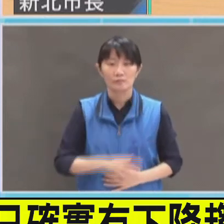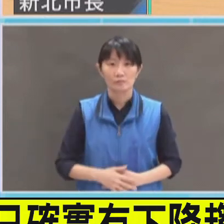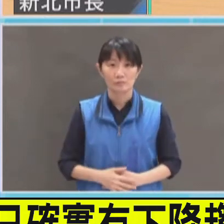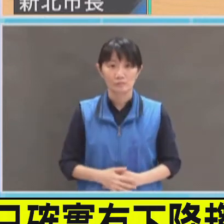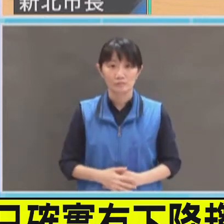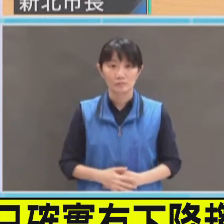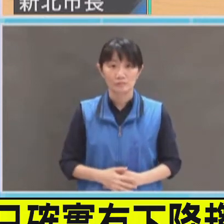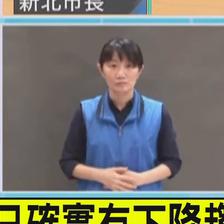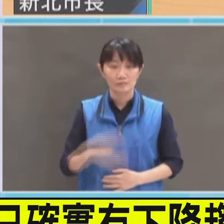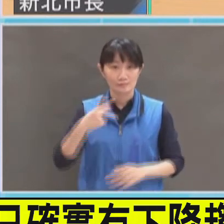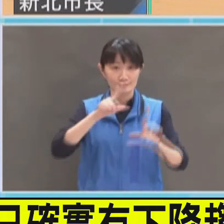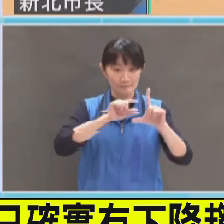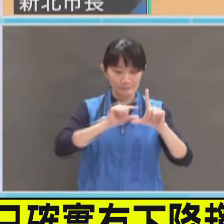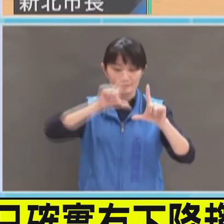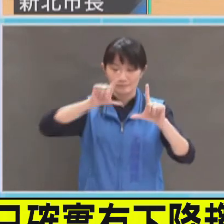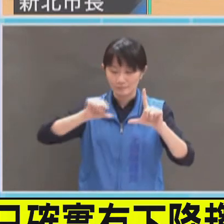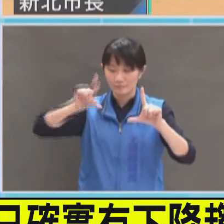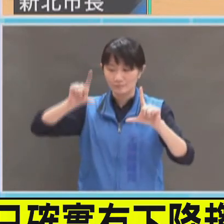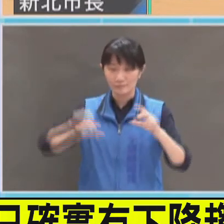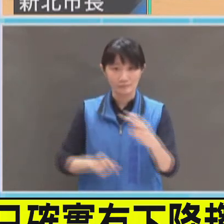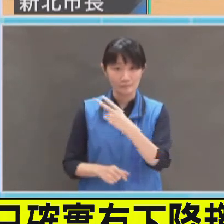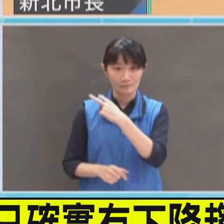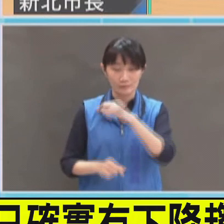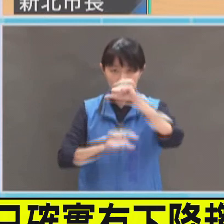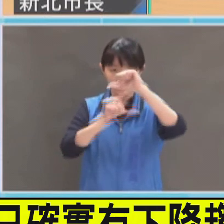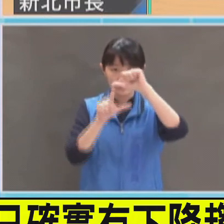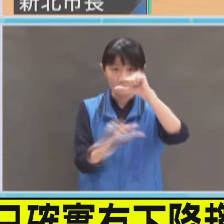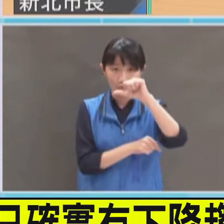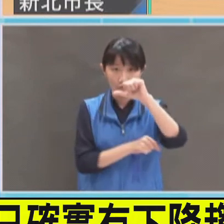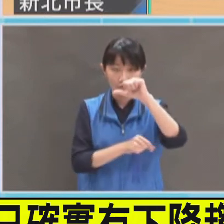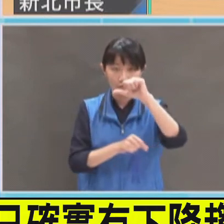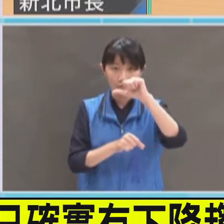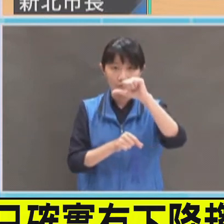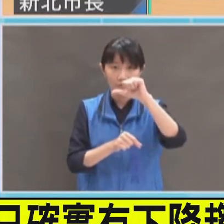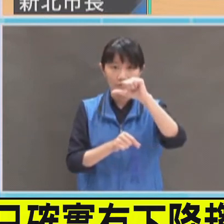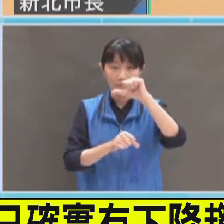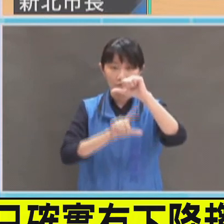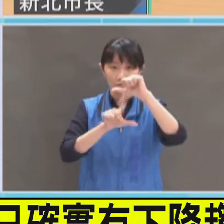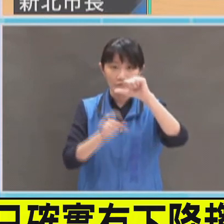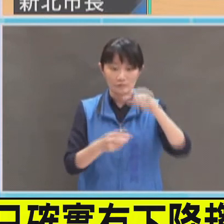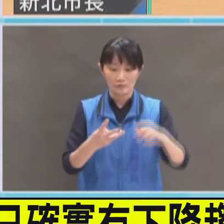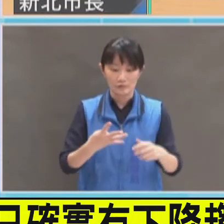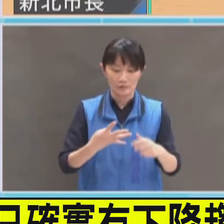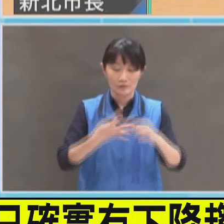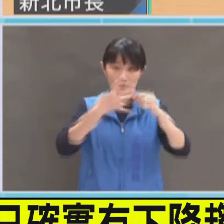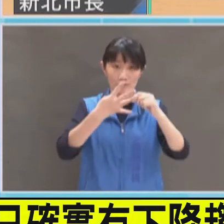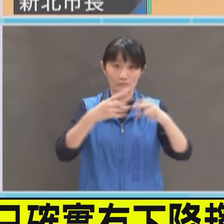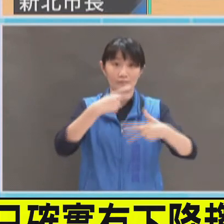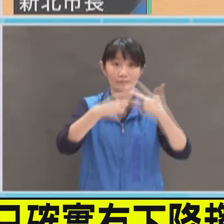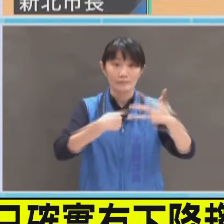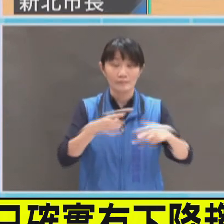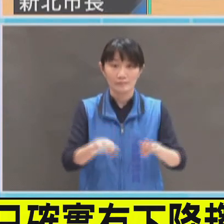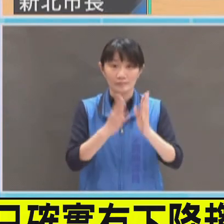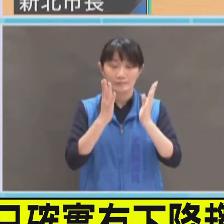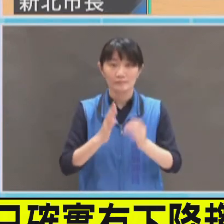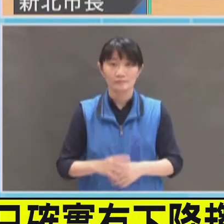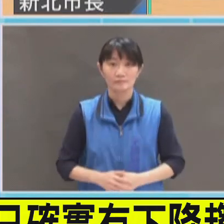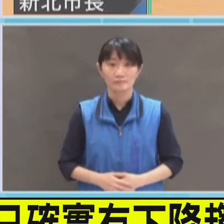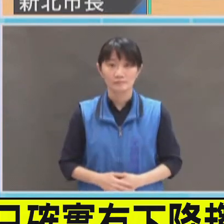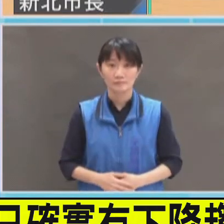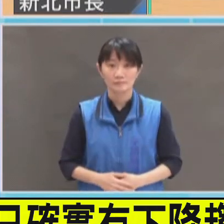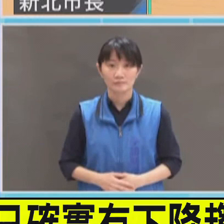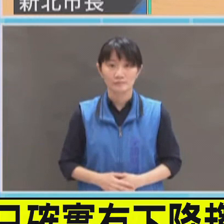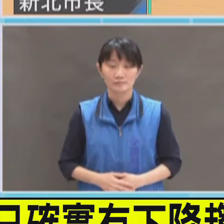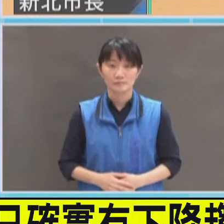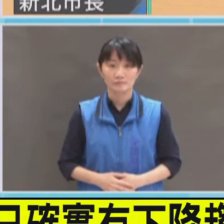于我们看整个条状图，从5月份的第 三个礼拜来看，我们在下一章